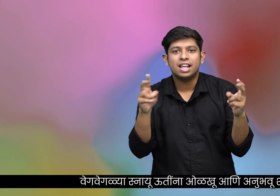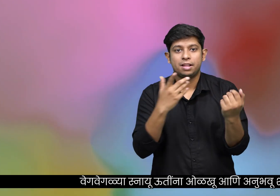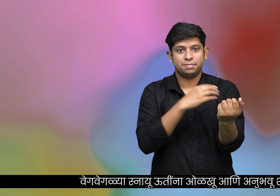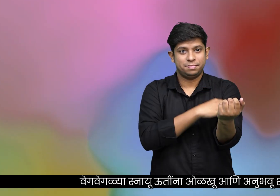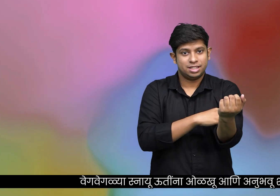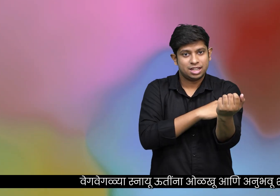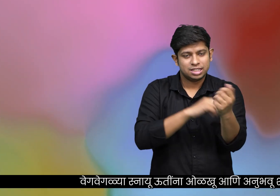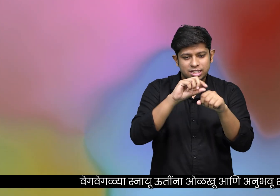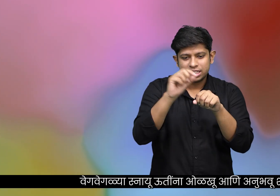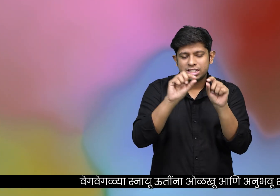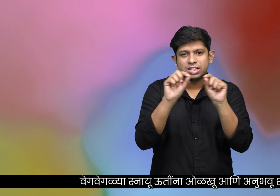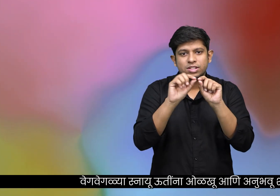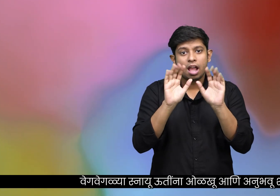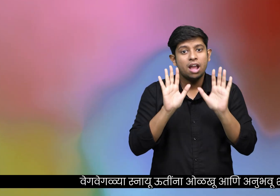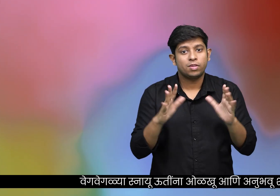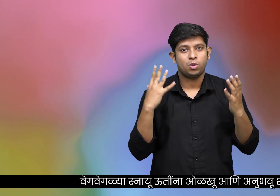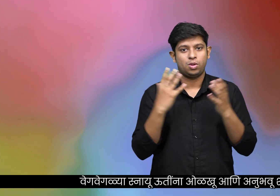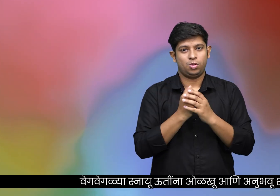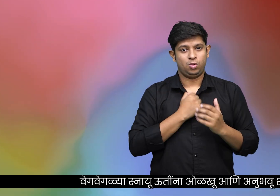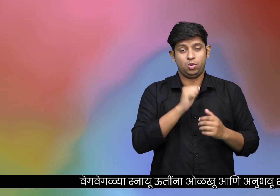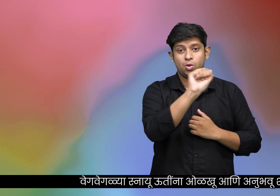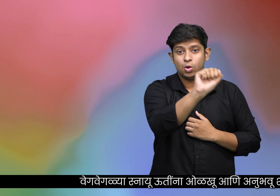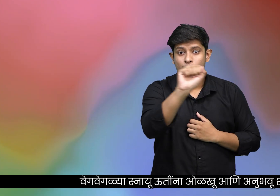वेगवेगळ्या सप्तायू ऊतींना ओळखू आणि अनुभवू शकाल.